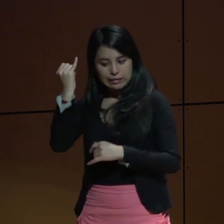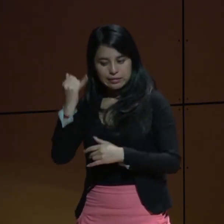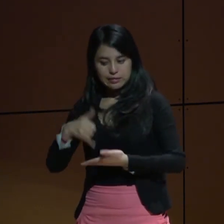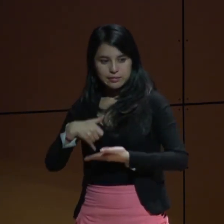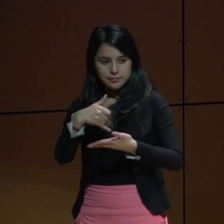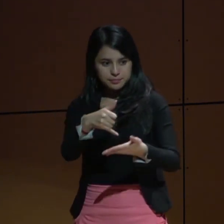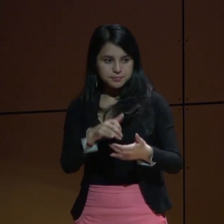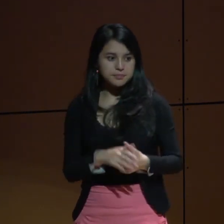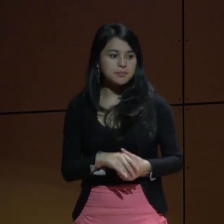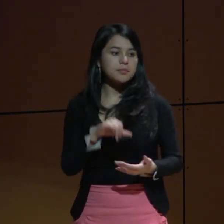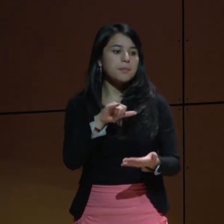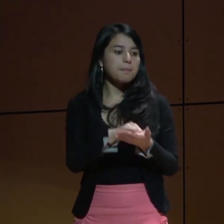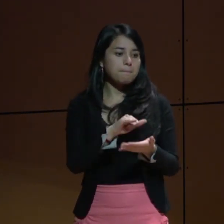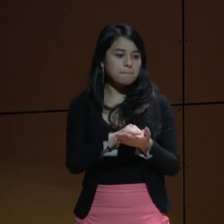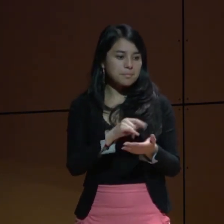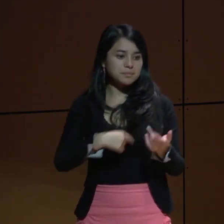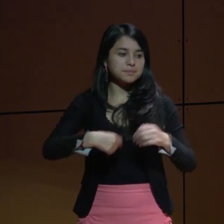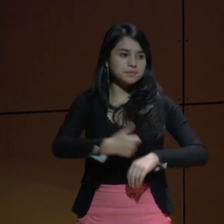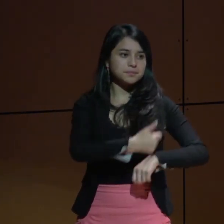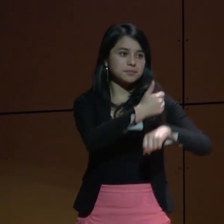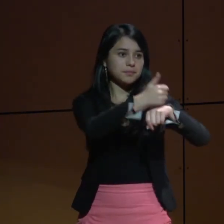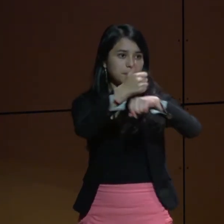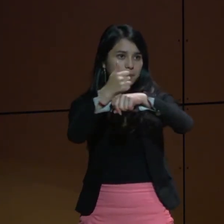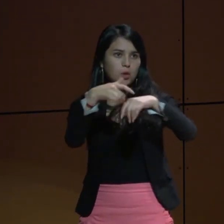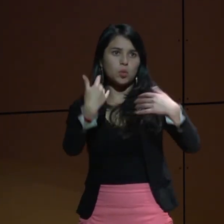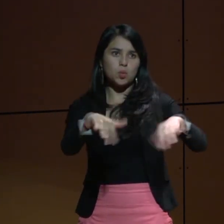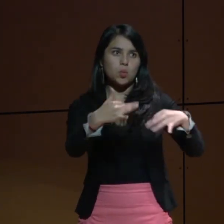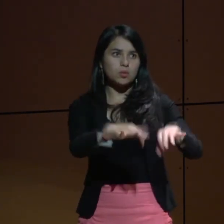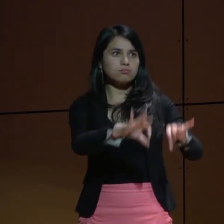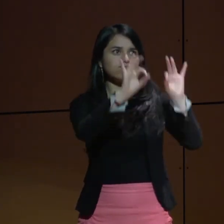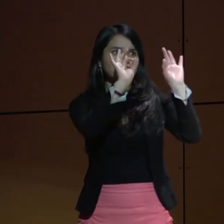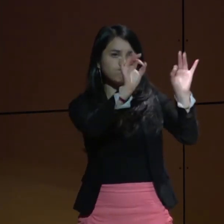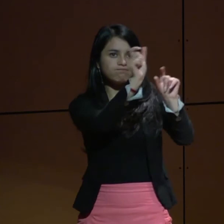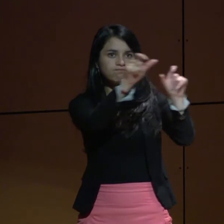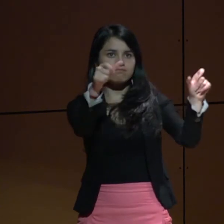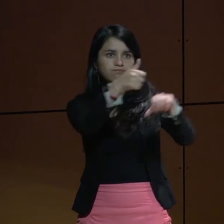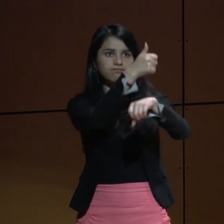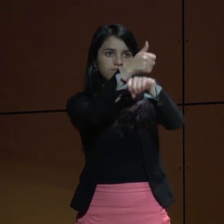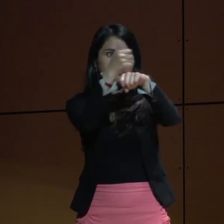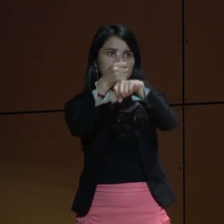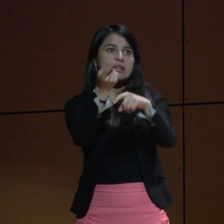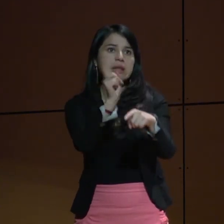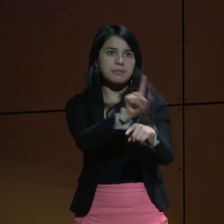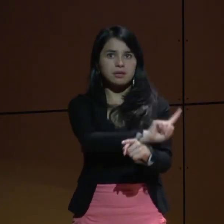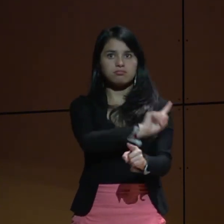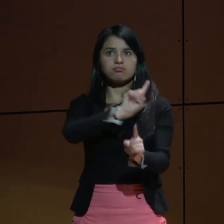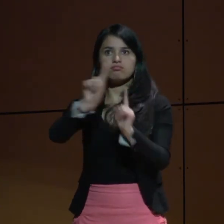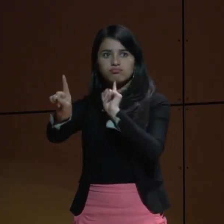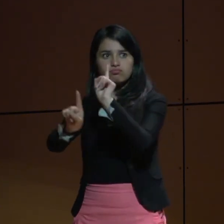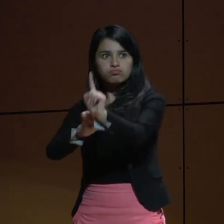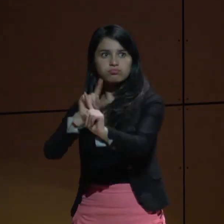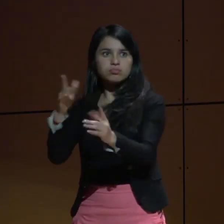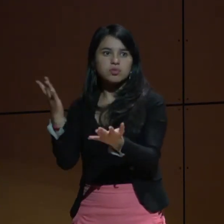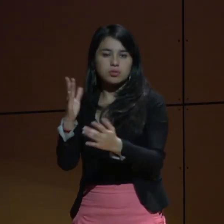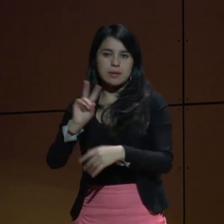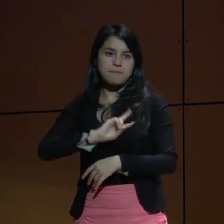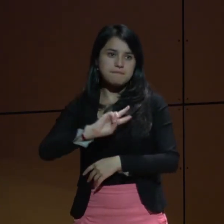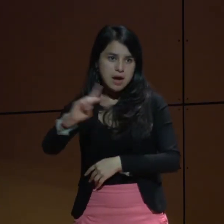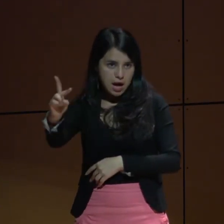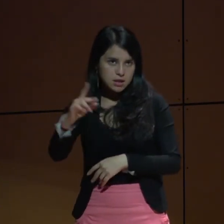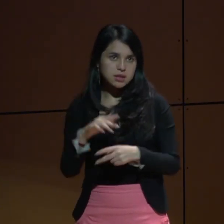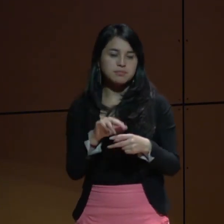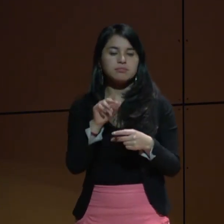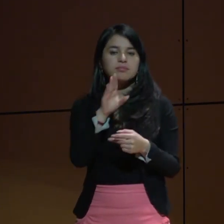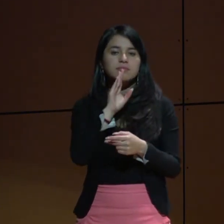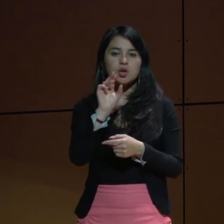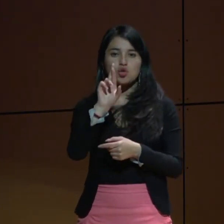así como grandes rectores, como los grandes rectores Aníbal Bubú de Florida Valle,